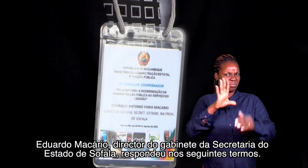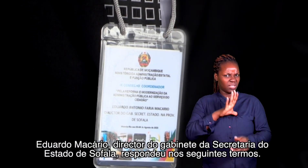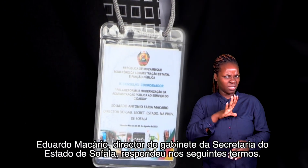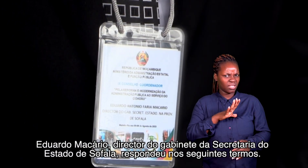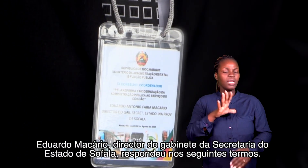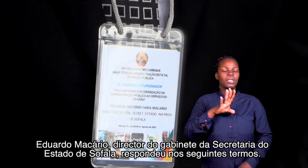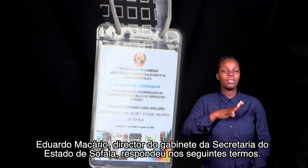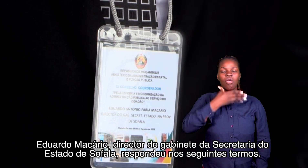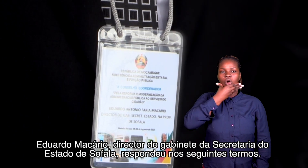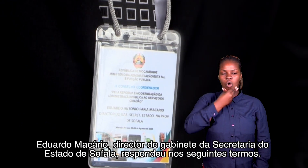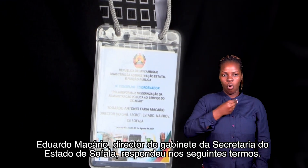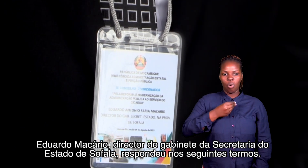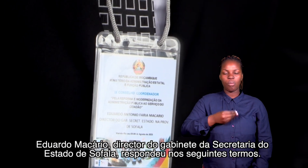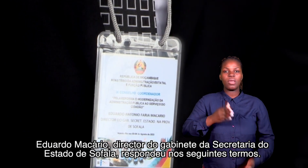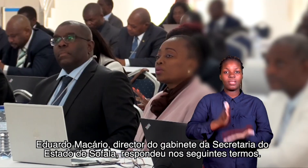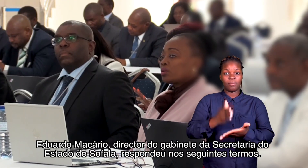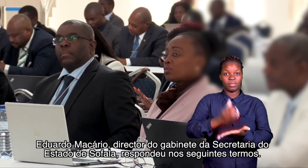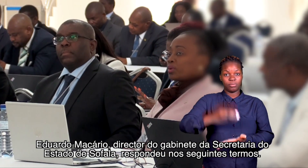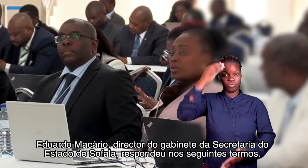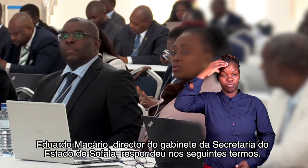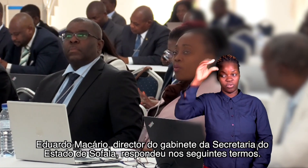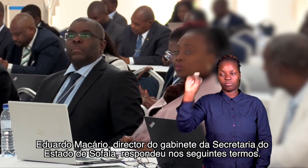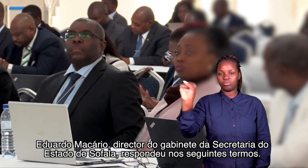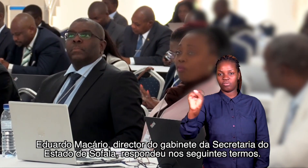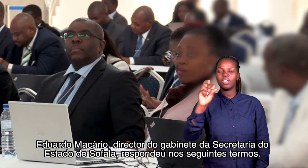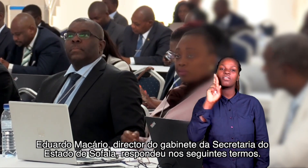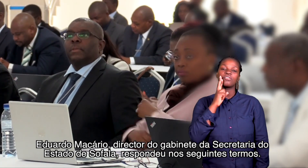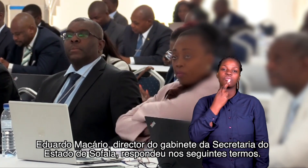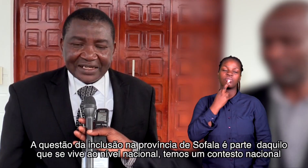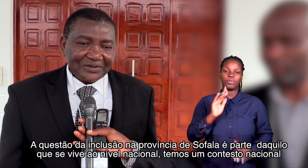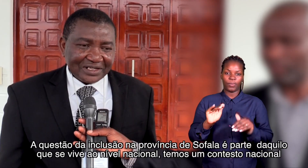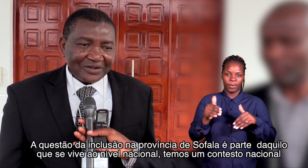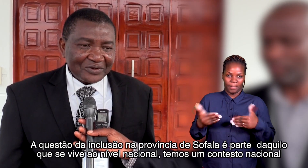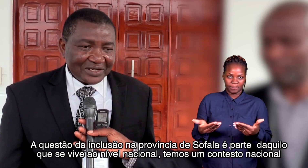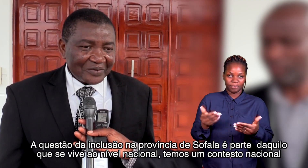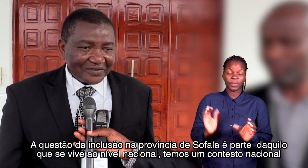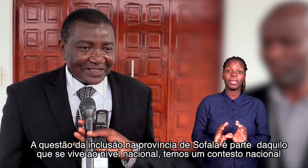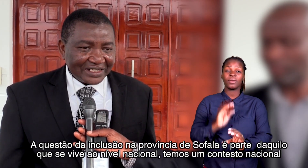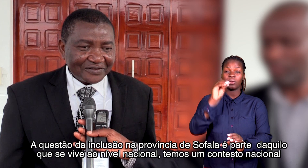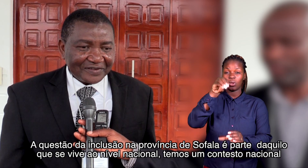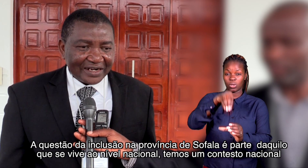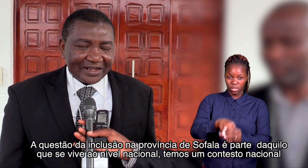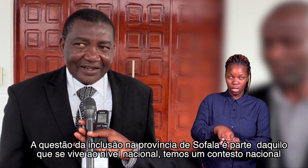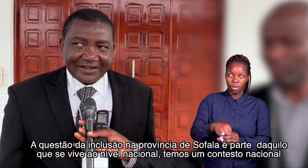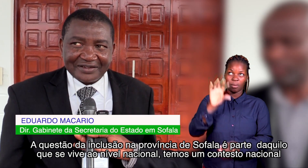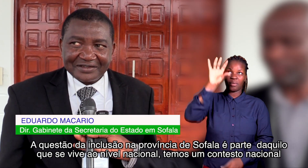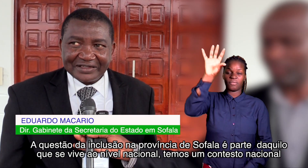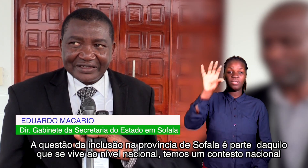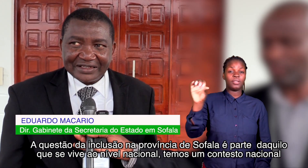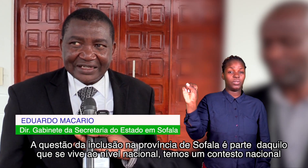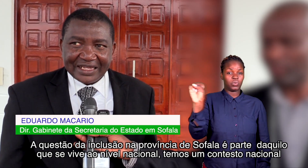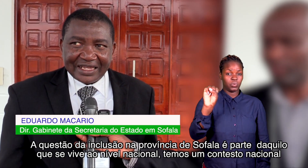do gabinete da Secretaria do Estado de Sofala, respondeu nos seguintes termos. A situação de inclusão na província de Sofala